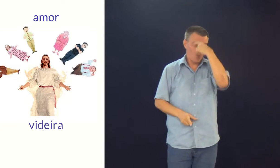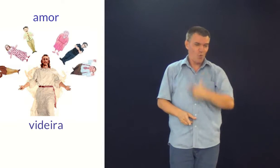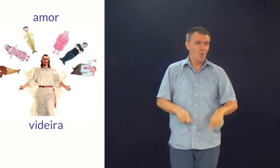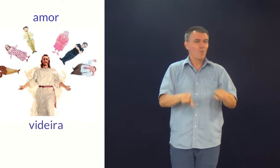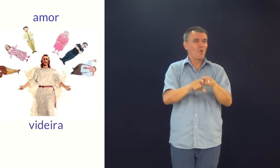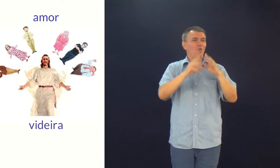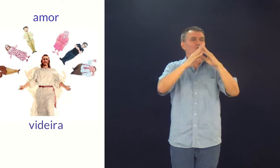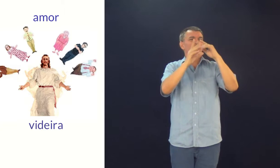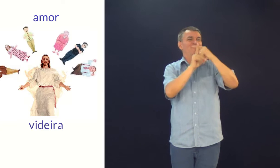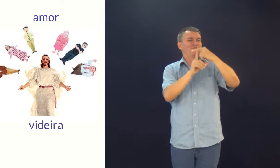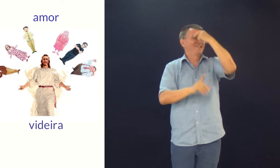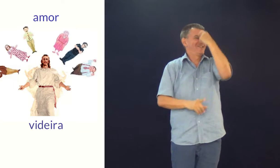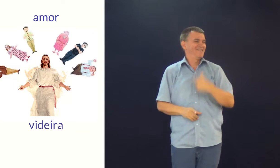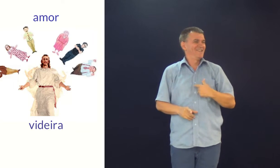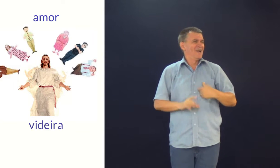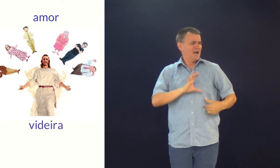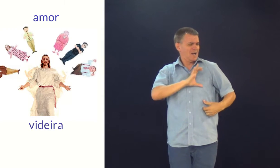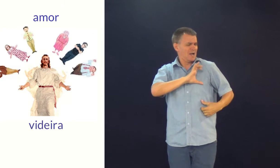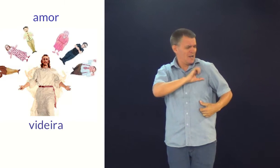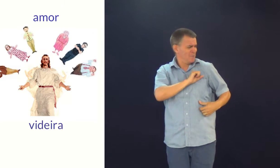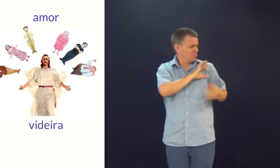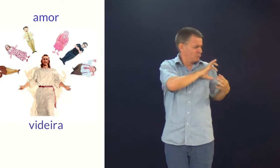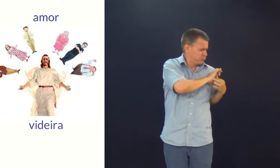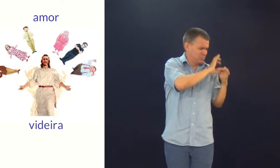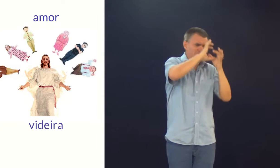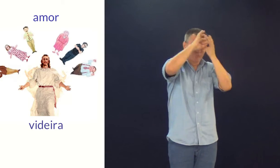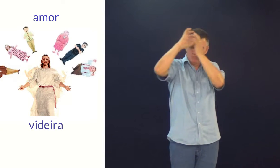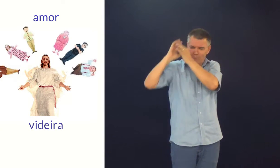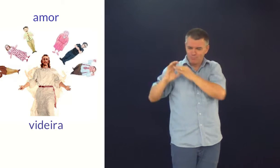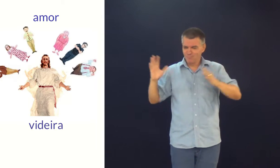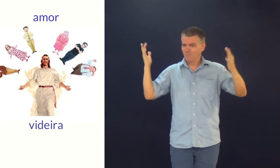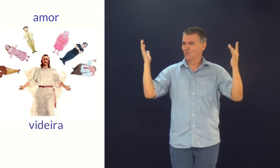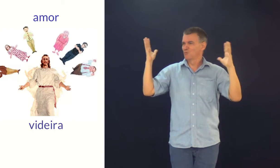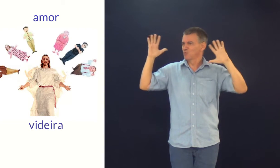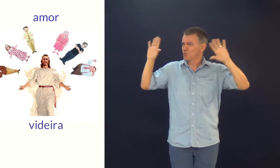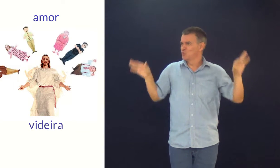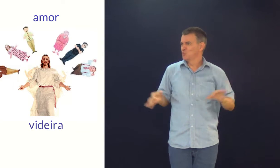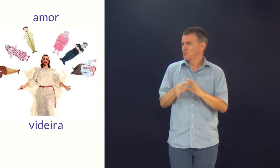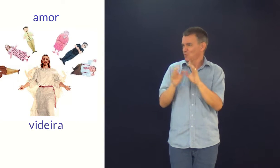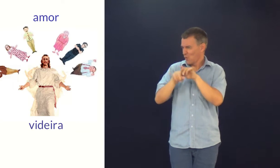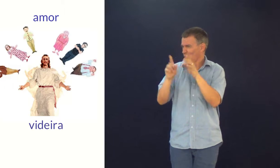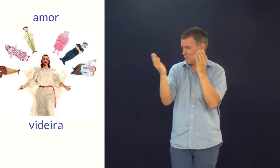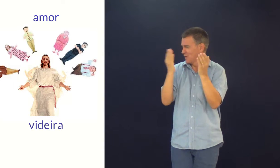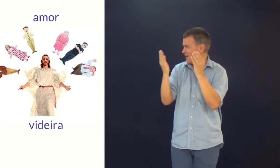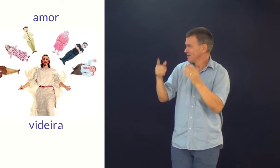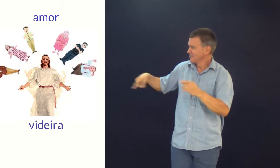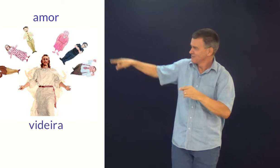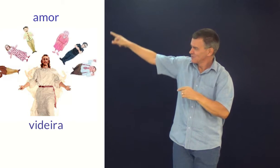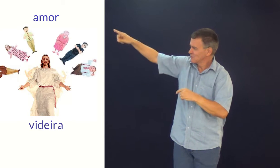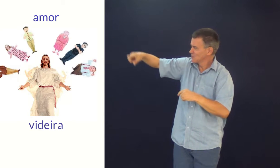jesus é o único que pode unir as pessoas né ele que pode trazer essa comunhão entre elas